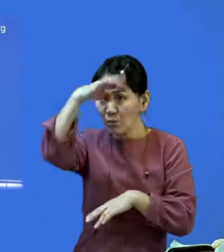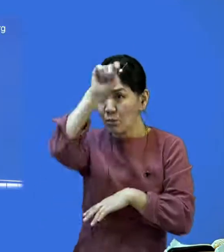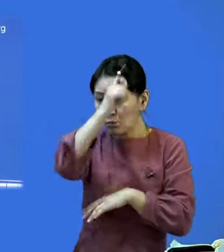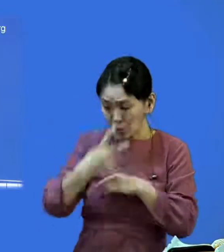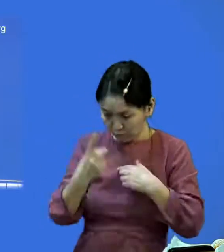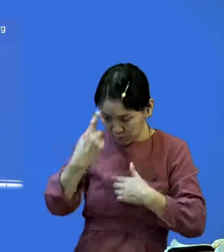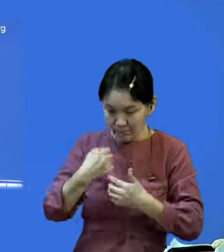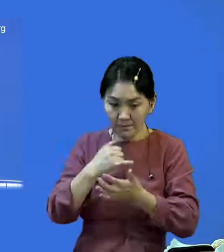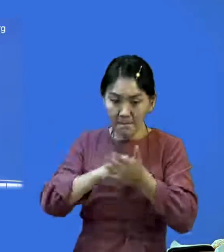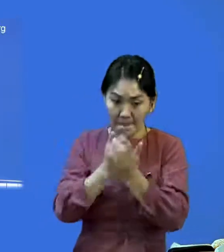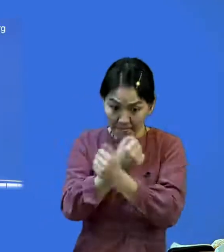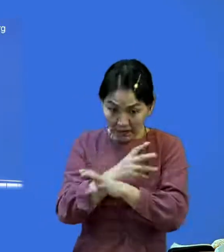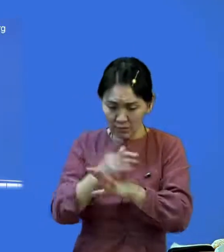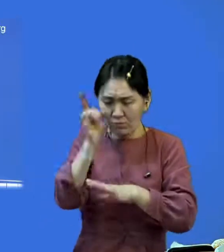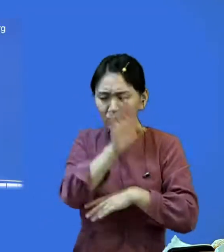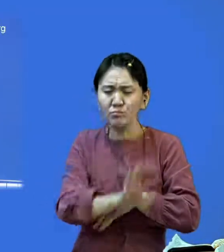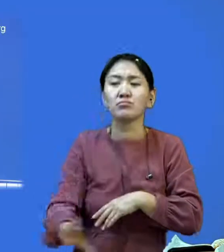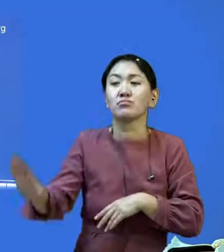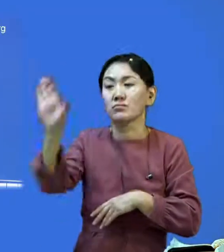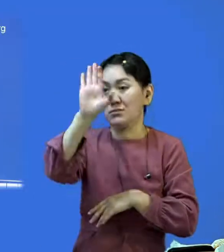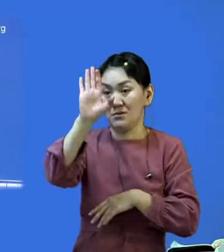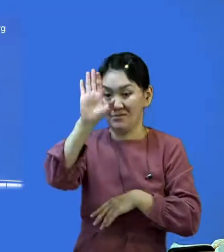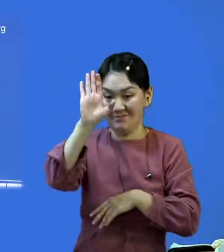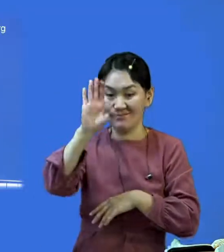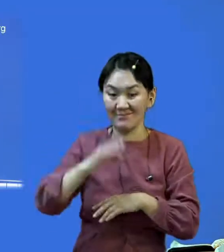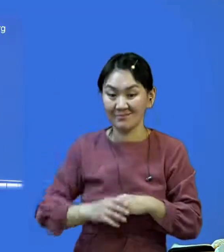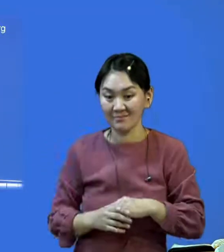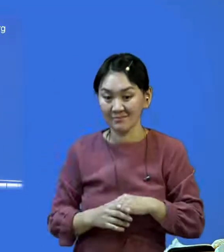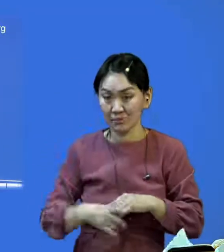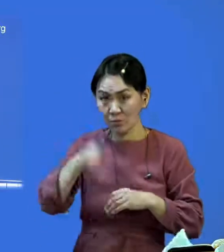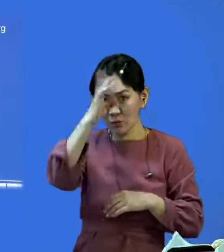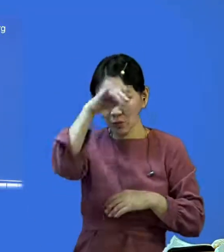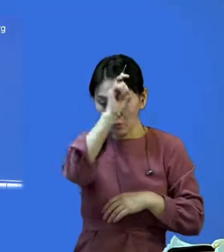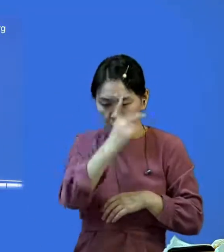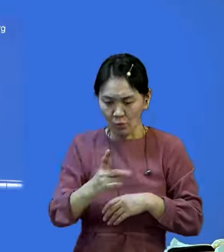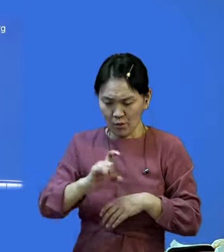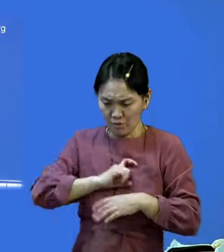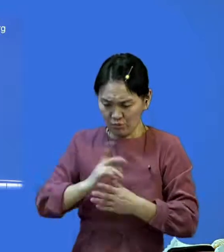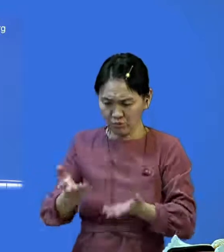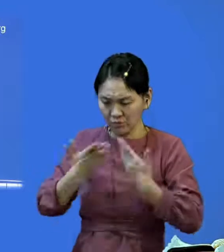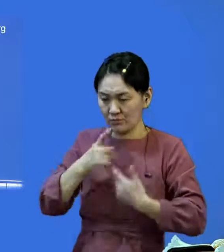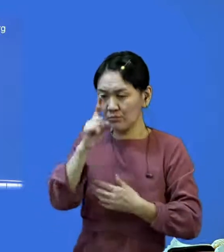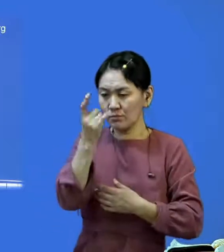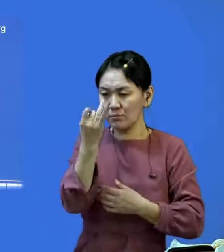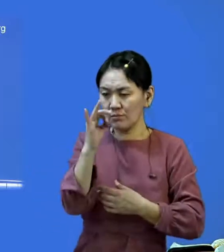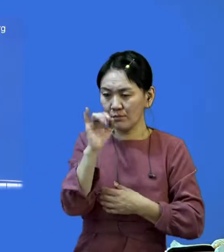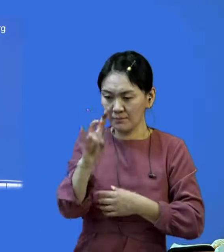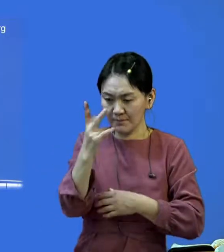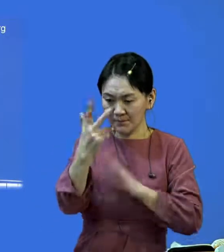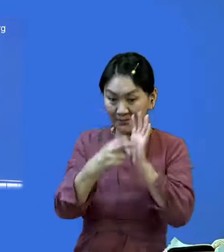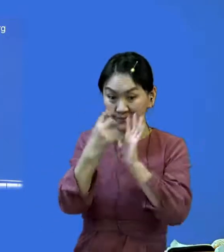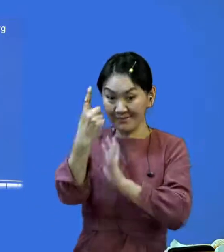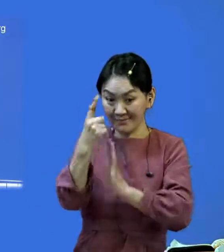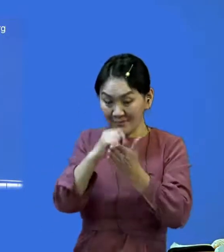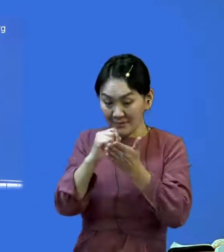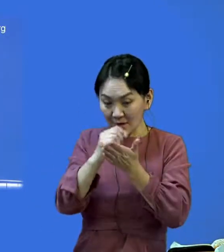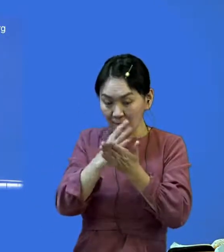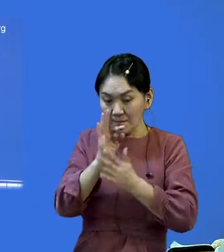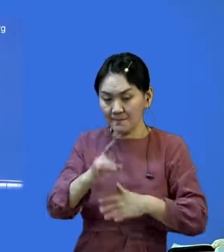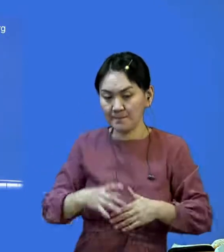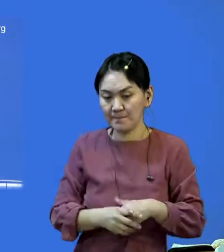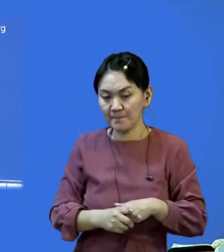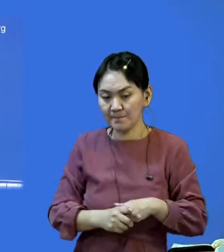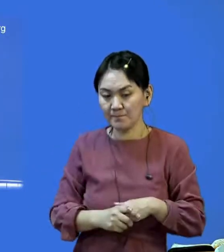За тиймээс одоо бурхны хүүхэд болох эрхийг өглөө. 1-р Иохан 3:1 дээрээс харуул.